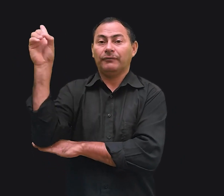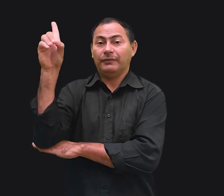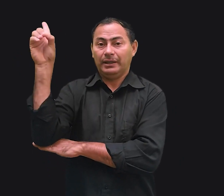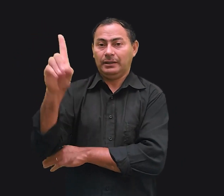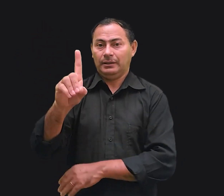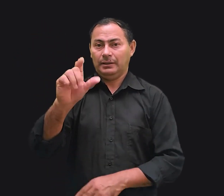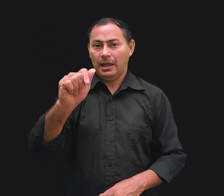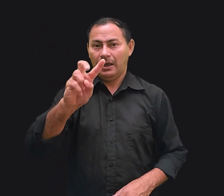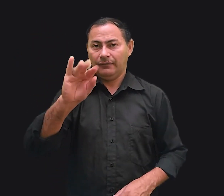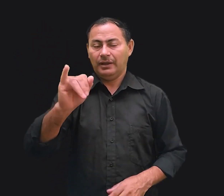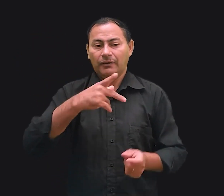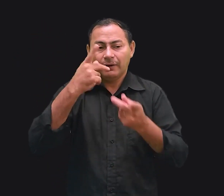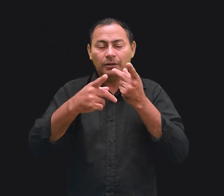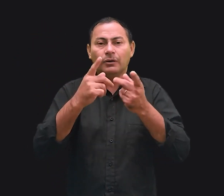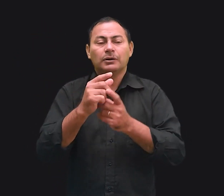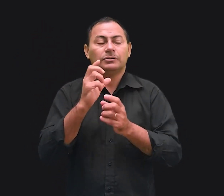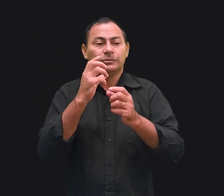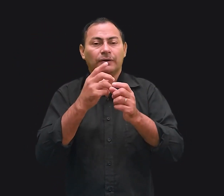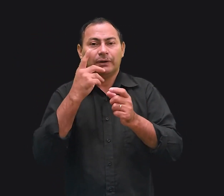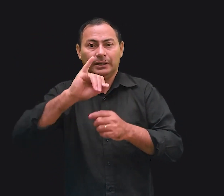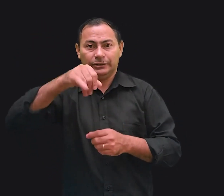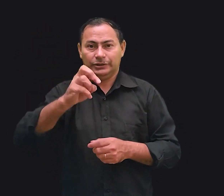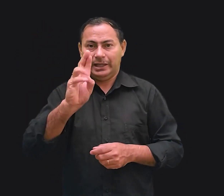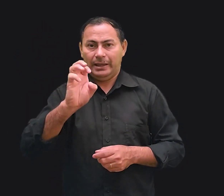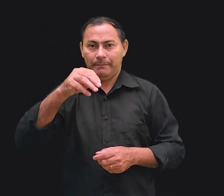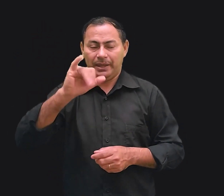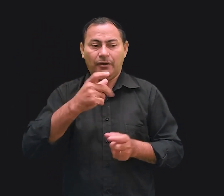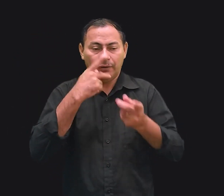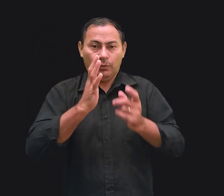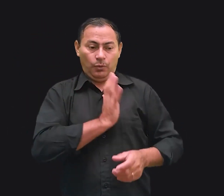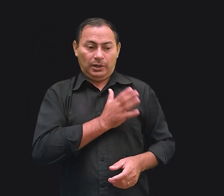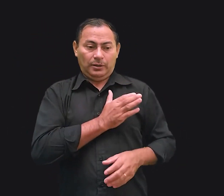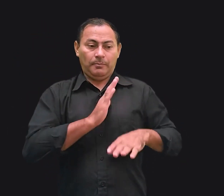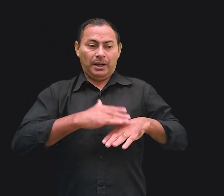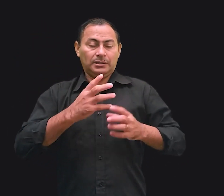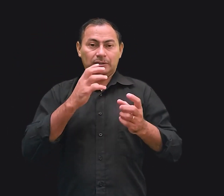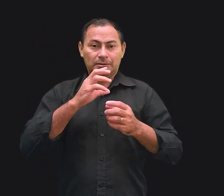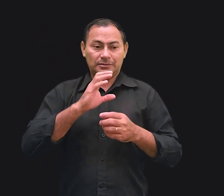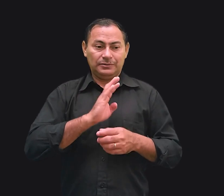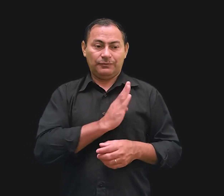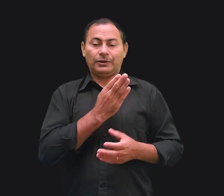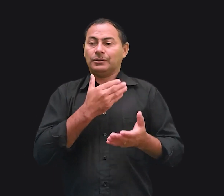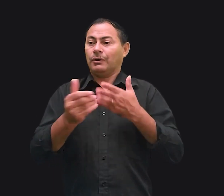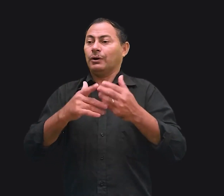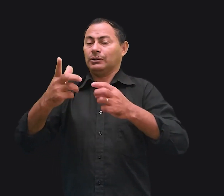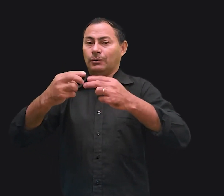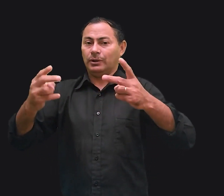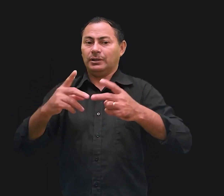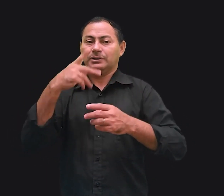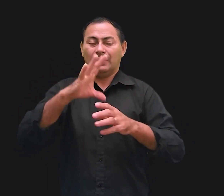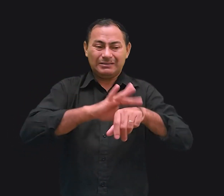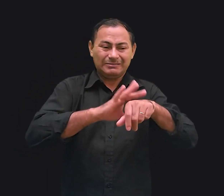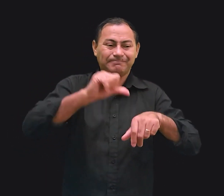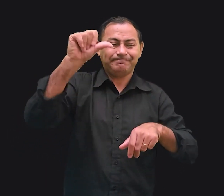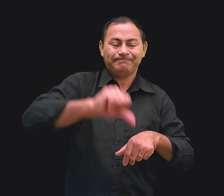muita sabedoria quando se uniu a Jeremias. Jeremias disse, o coração é mais enganoso que qualquer outra coisa e sua